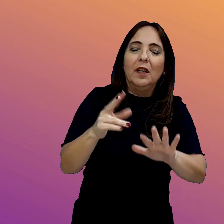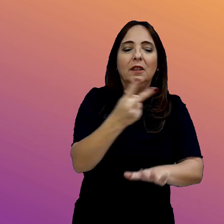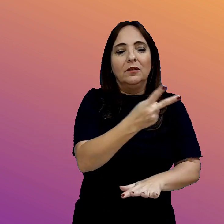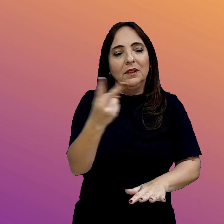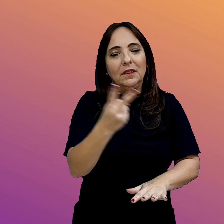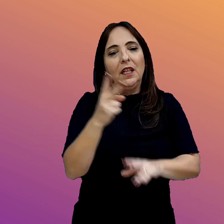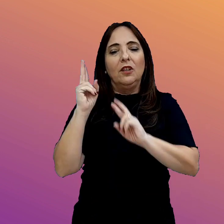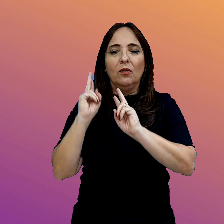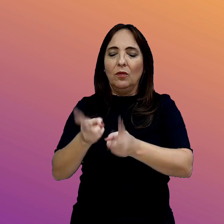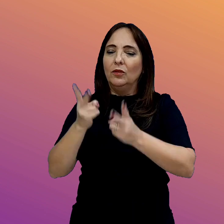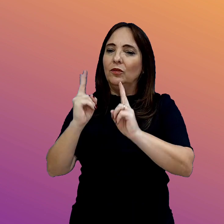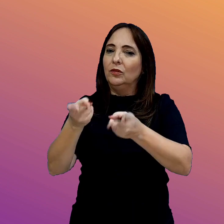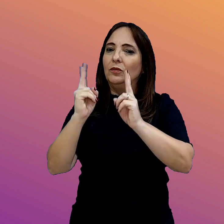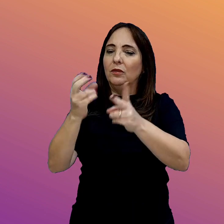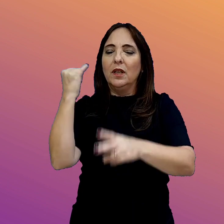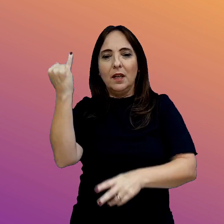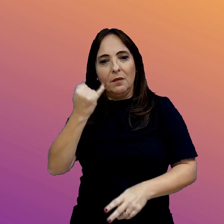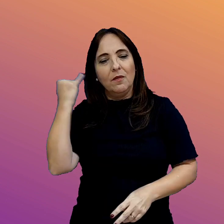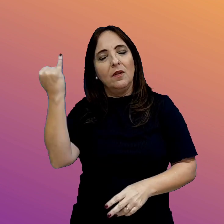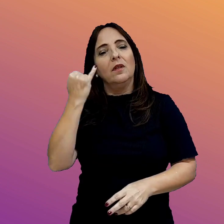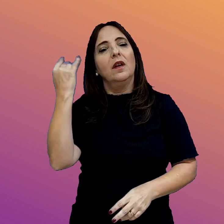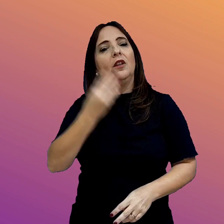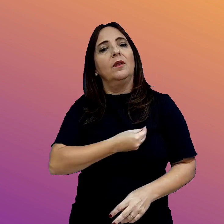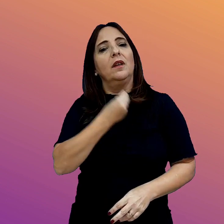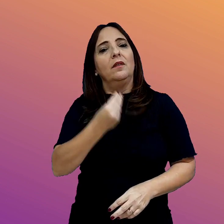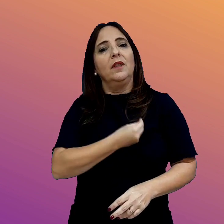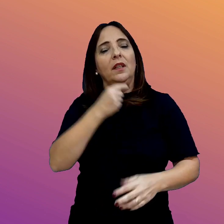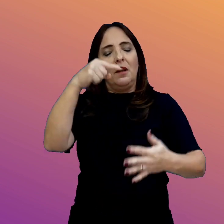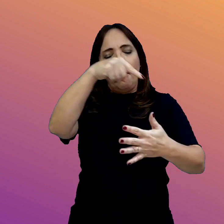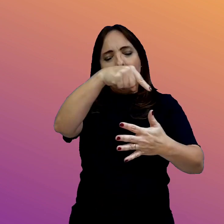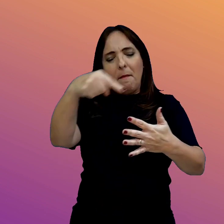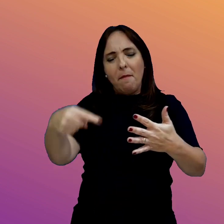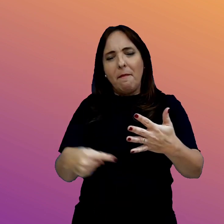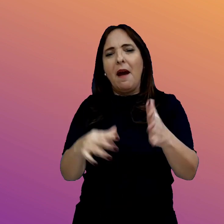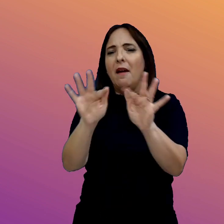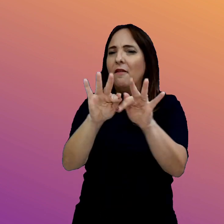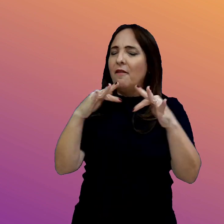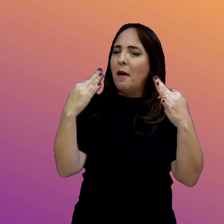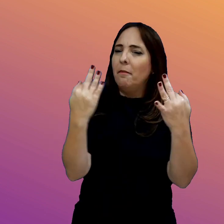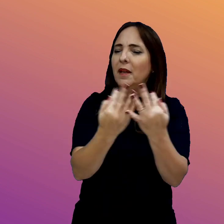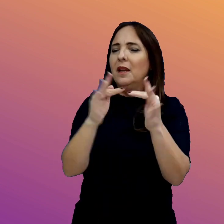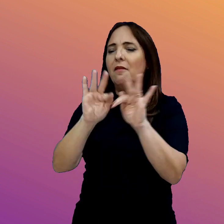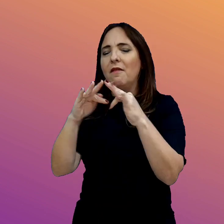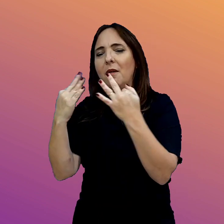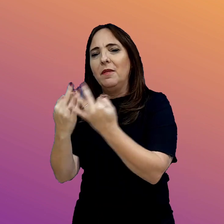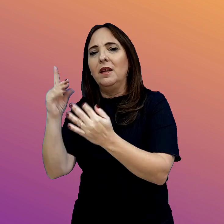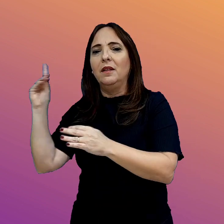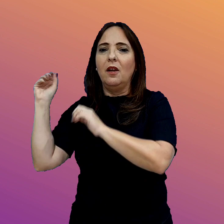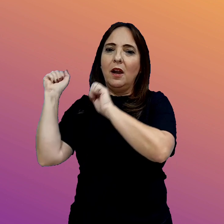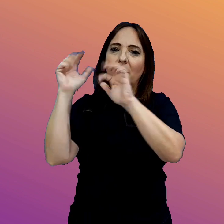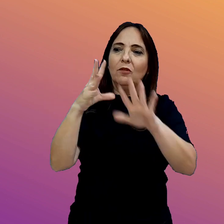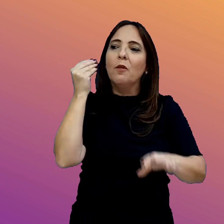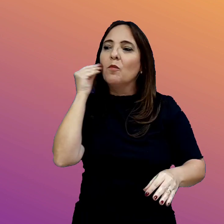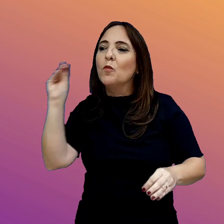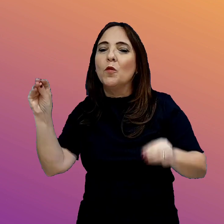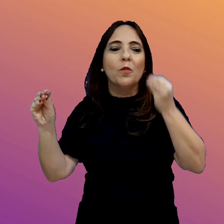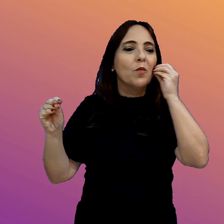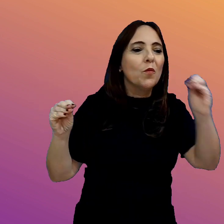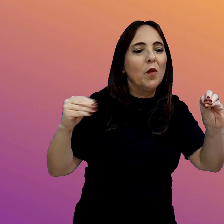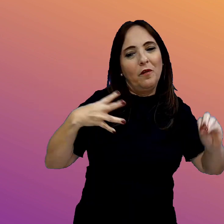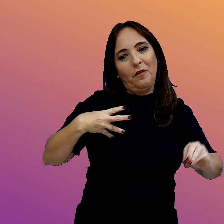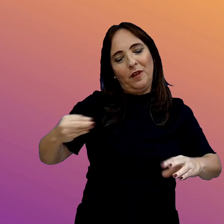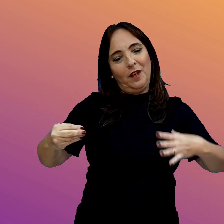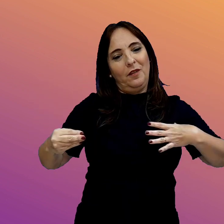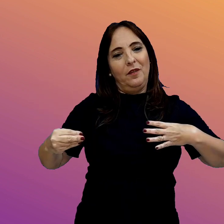vida de tantas famílias, viu? Deus abençoe muito vocês. Beijo nas crianças, obrigada. Beijo no peludo